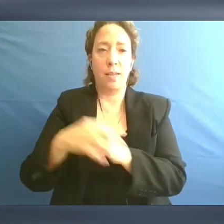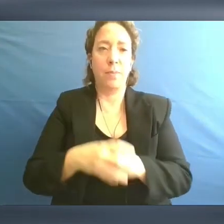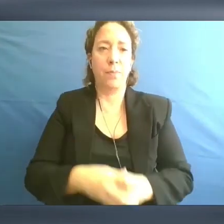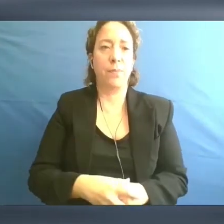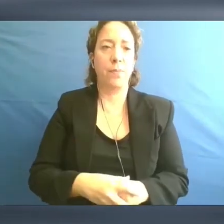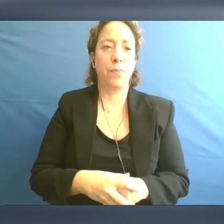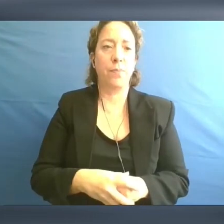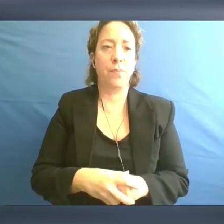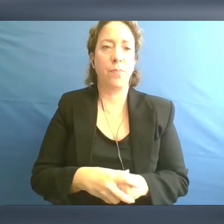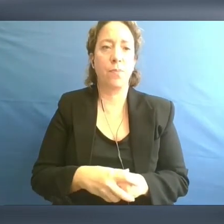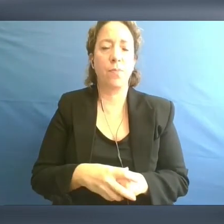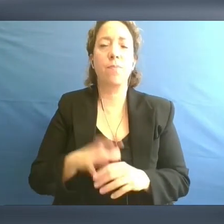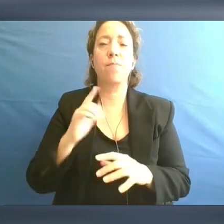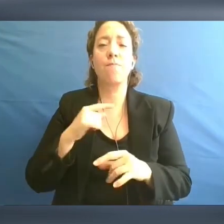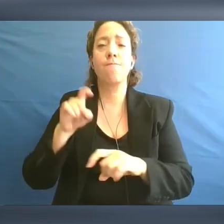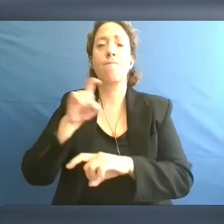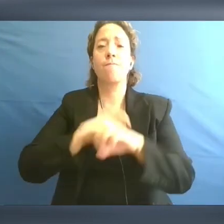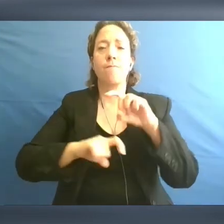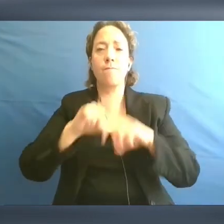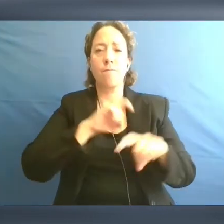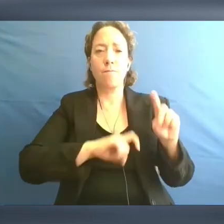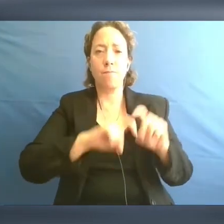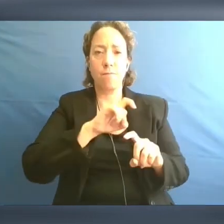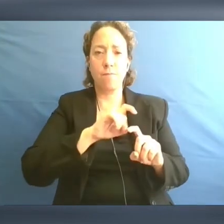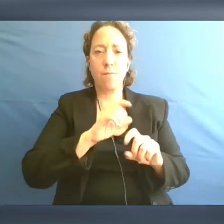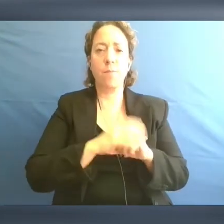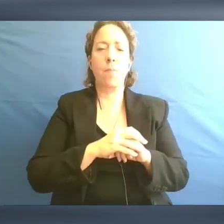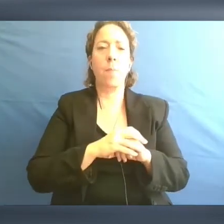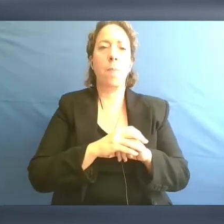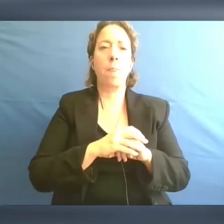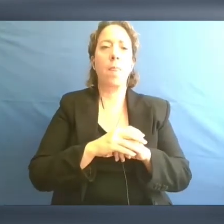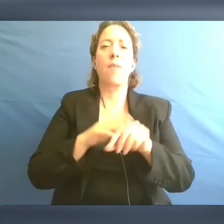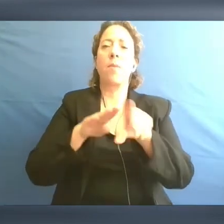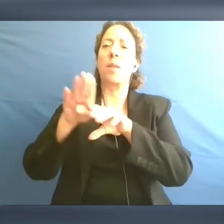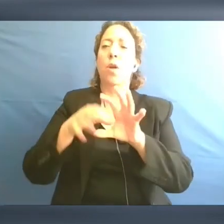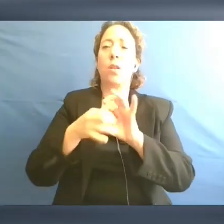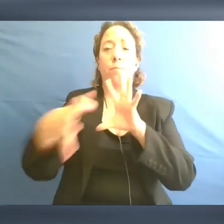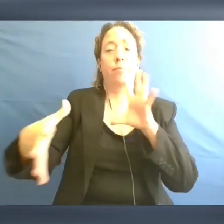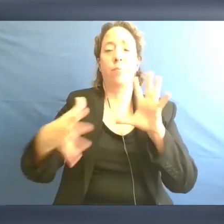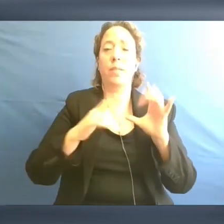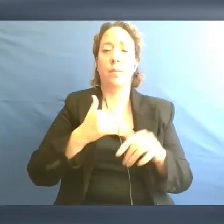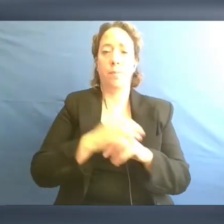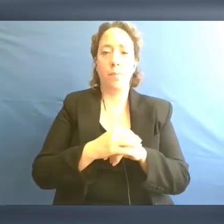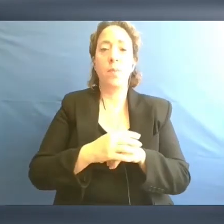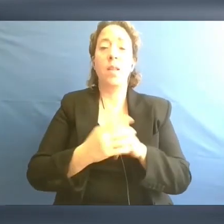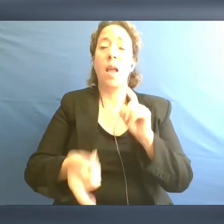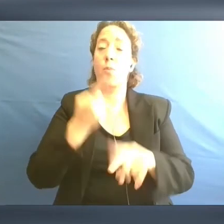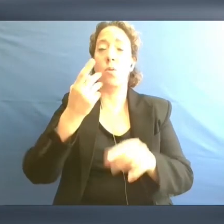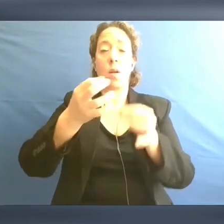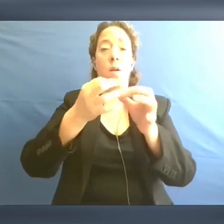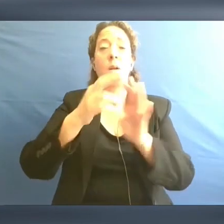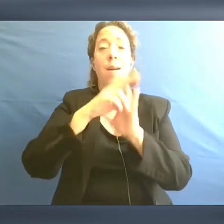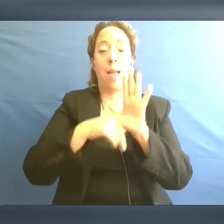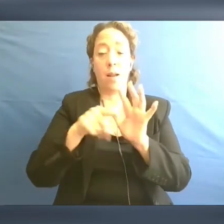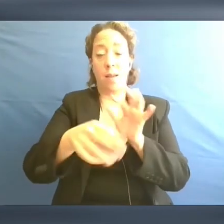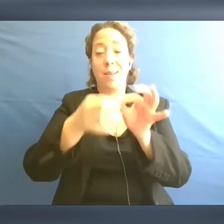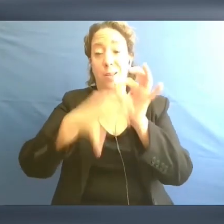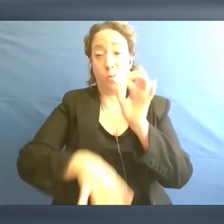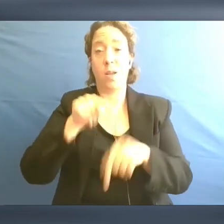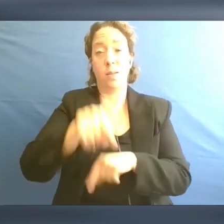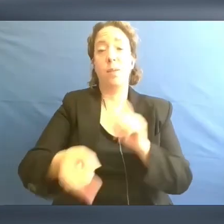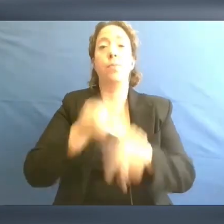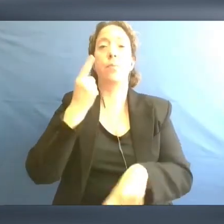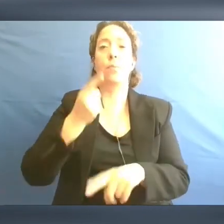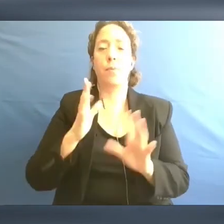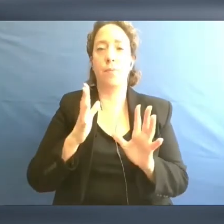Bon, je voudrais revenir sur cette indépendance à la méthode. Donc, seul le résultat des règles compte. Les règles